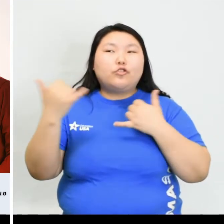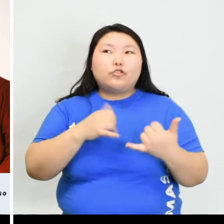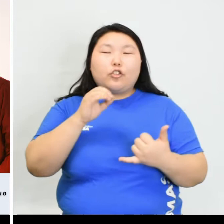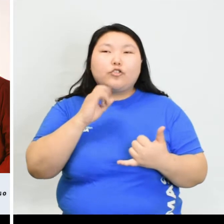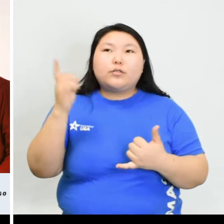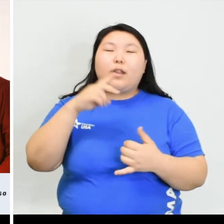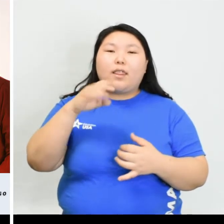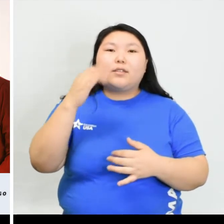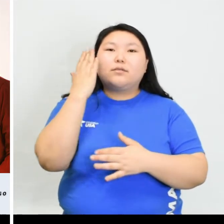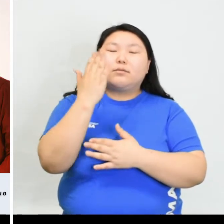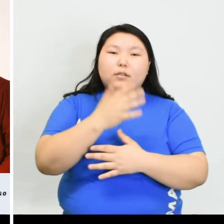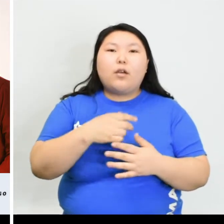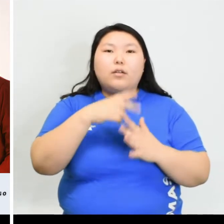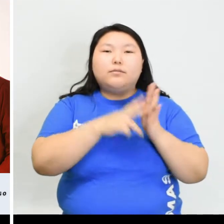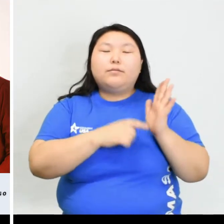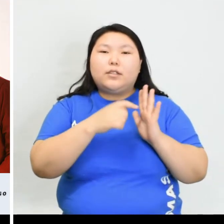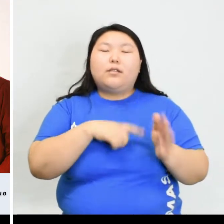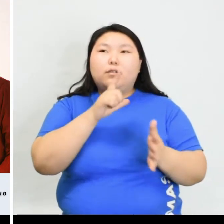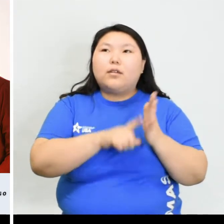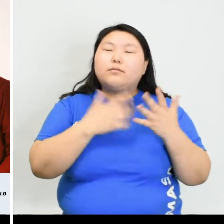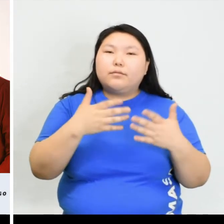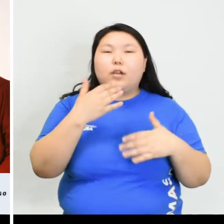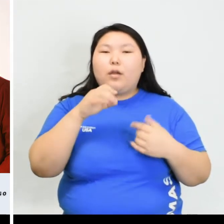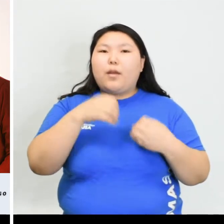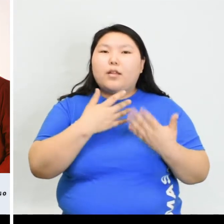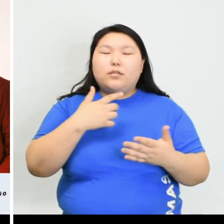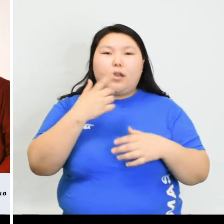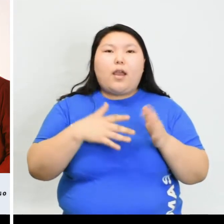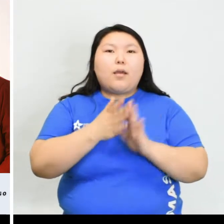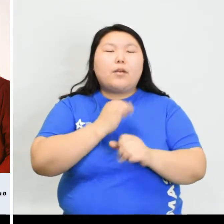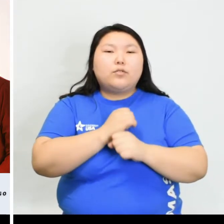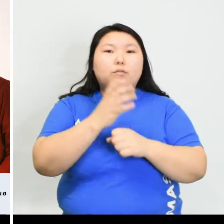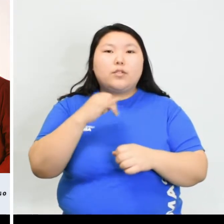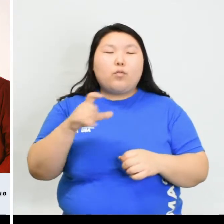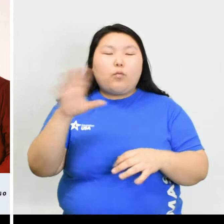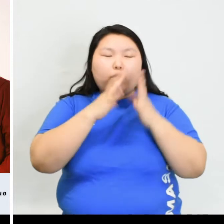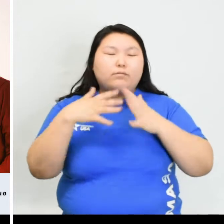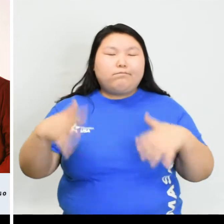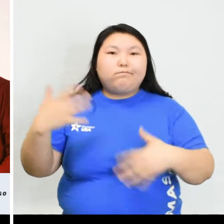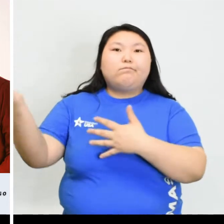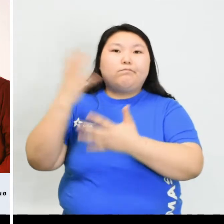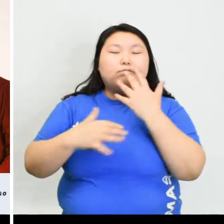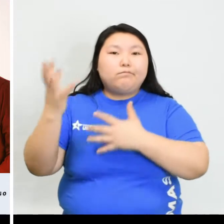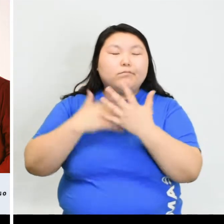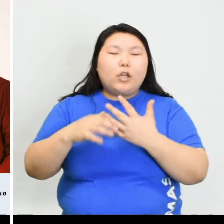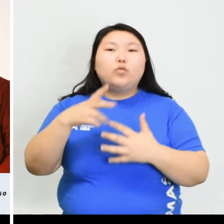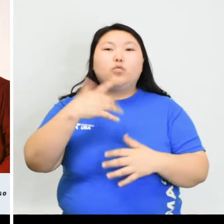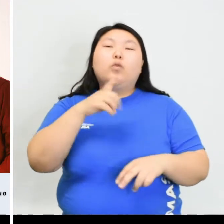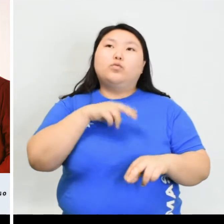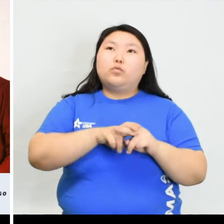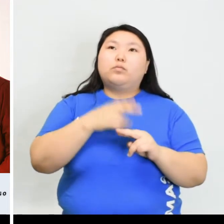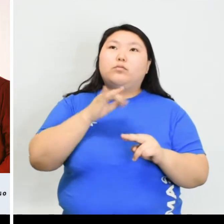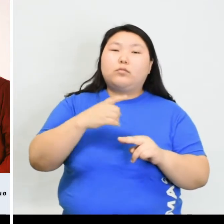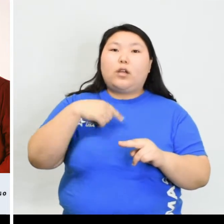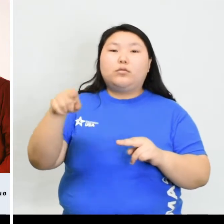лекц 50 минут Paul Harris гээл нөгөө Milton Friedman-тэй хамт ажиллаж исэн нөхдүүд чинь бүгдэрэг төгсөд ороод ирж байгаа байхгүй яа зүг зүгээр сууж исэн